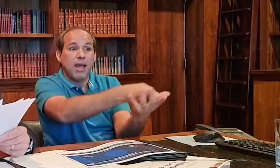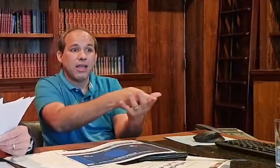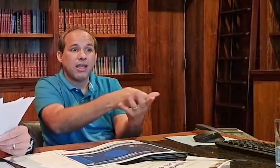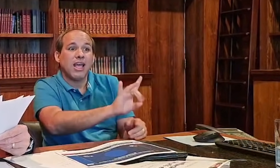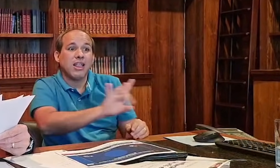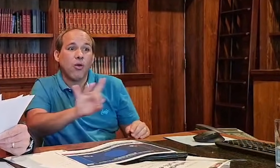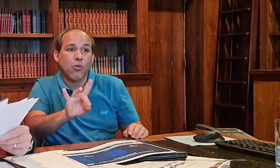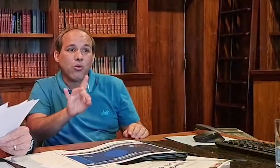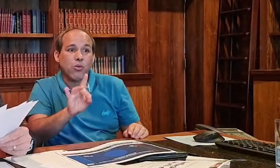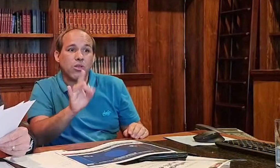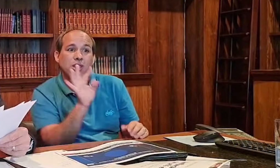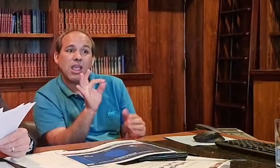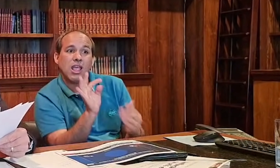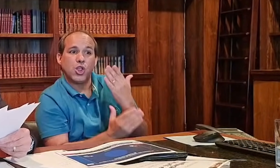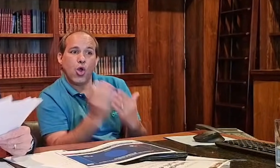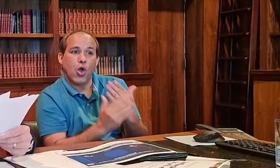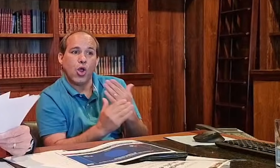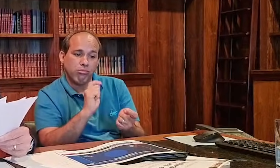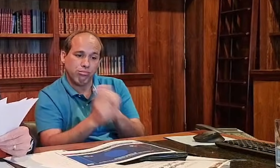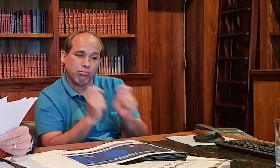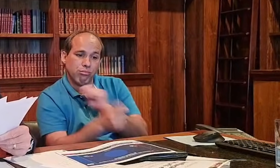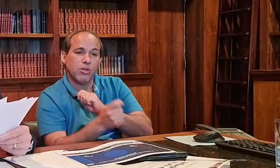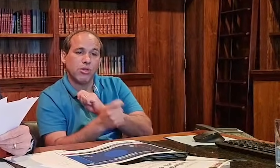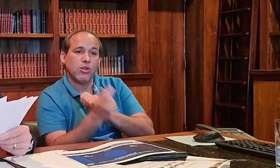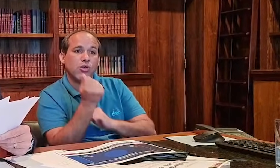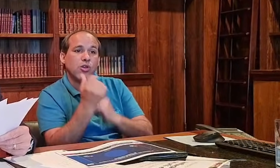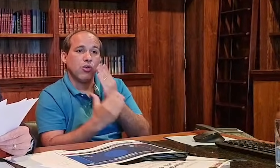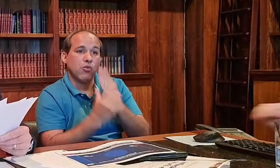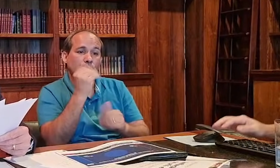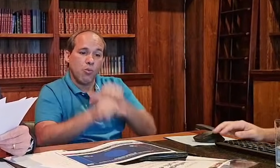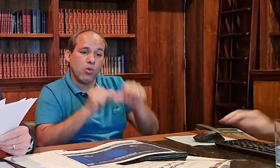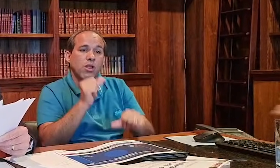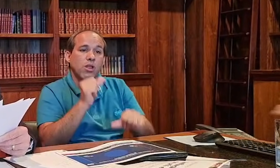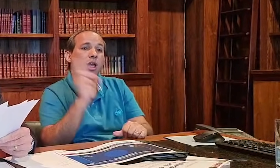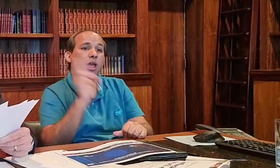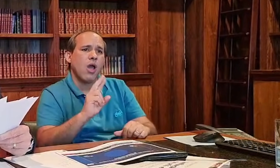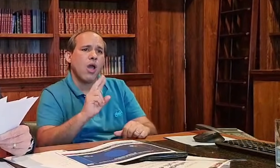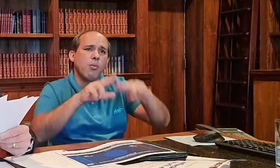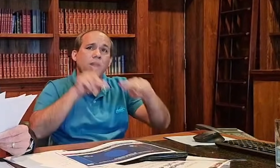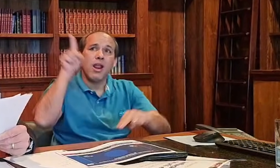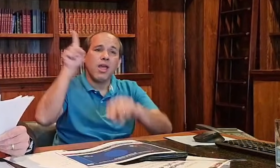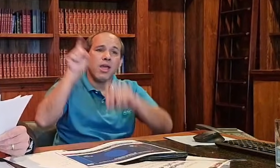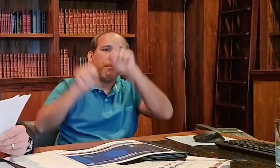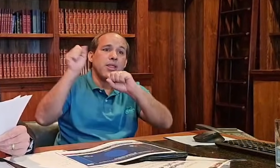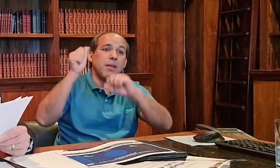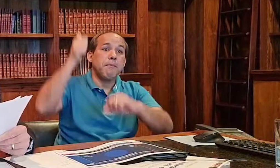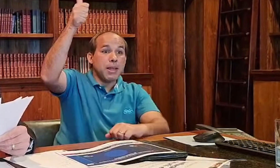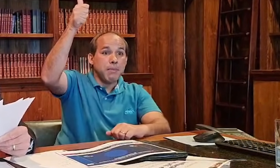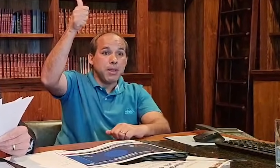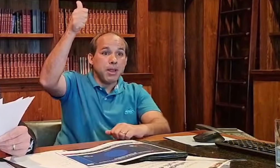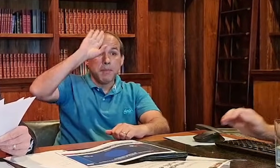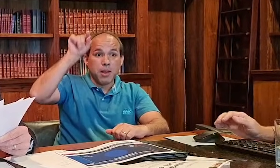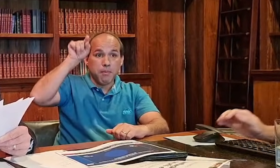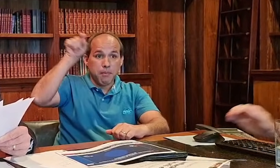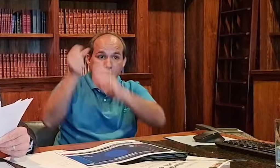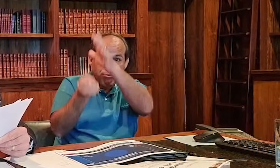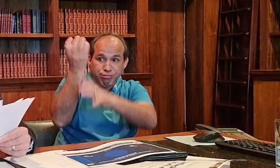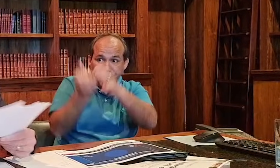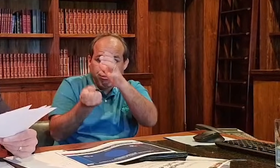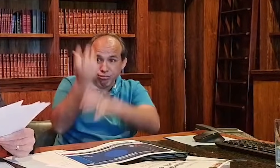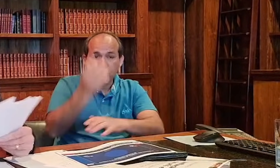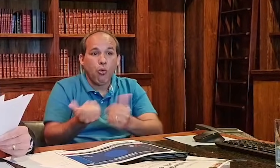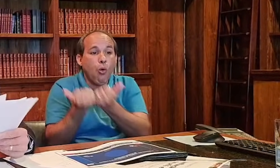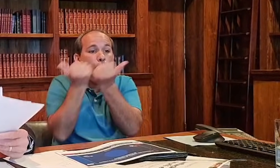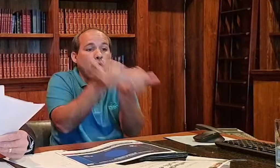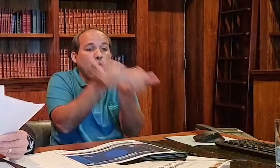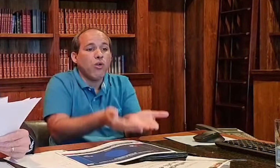TED, faz a conversão em dólar, né? E por que que a empresa lá de cima, que